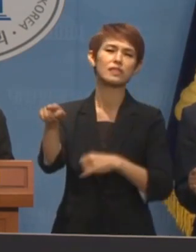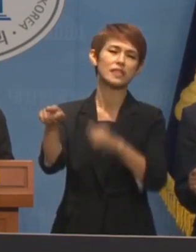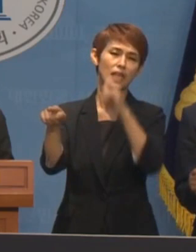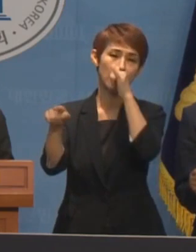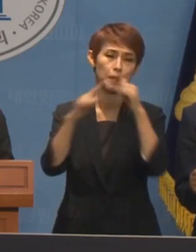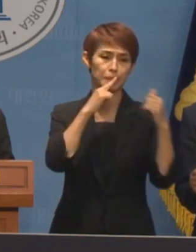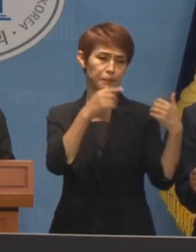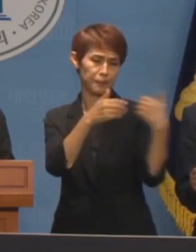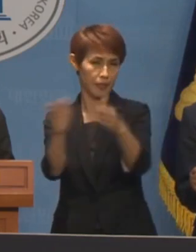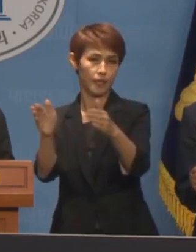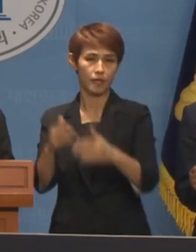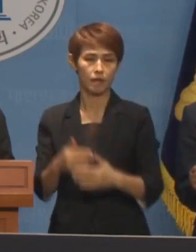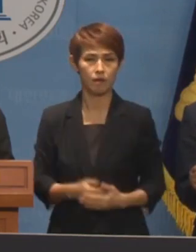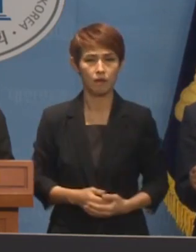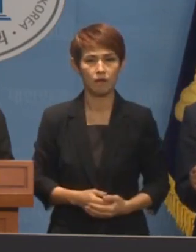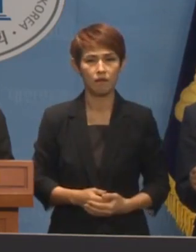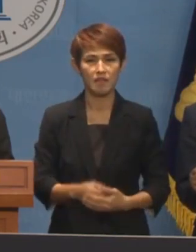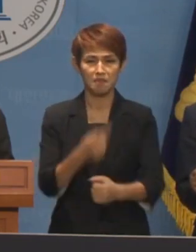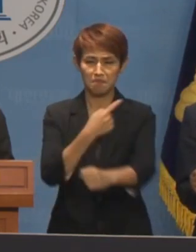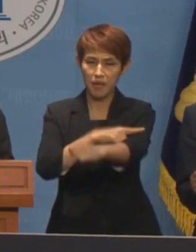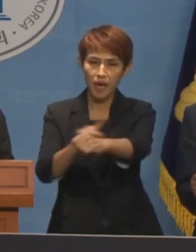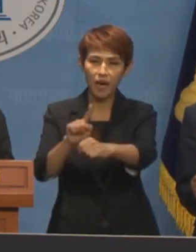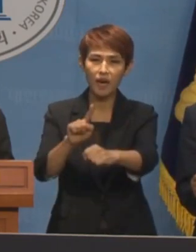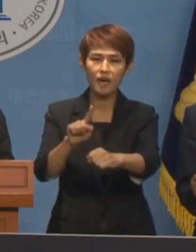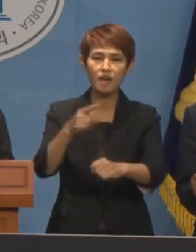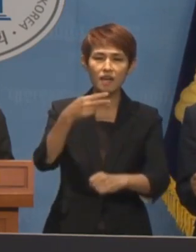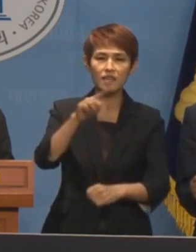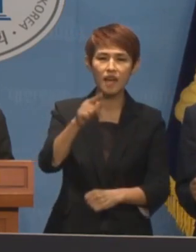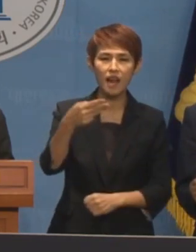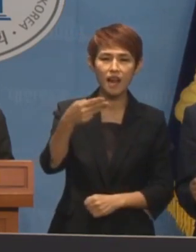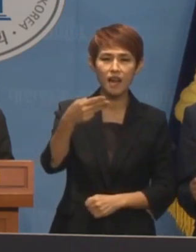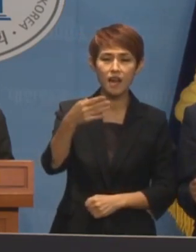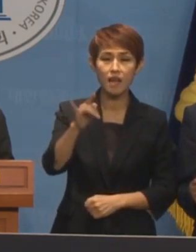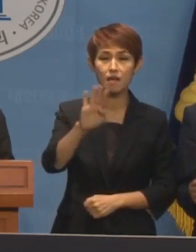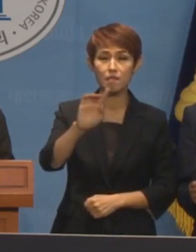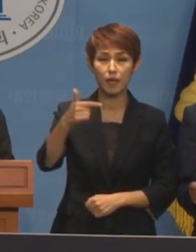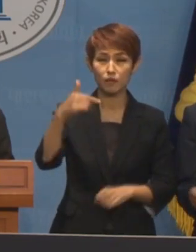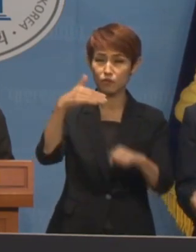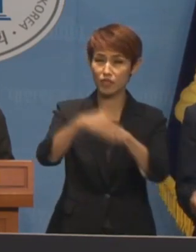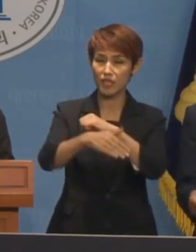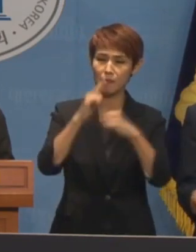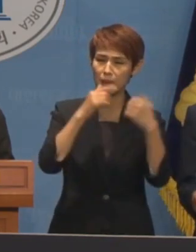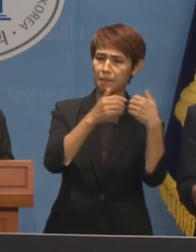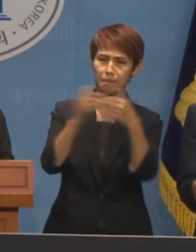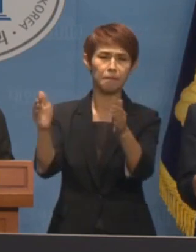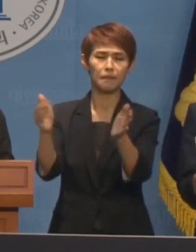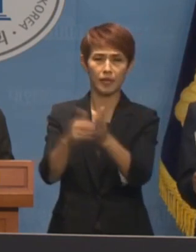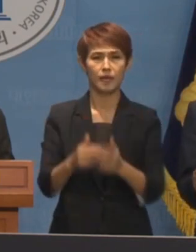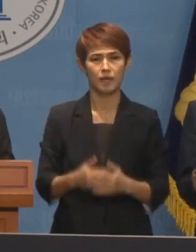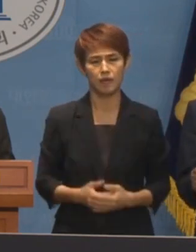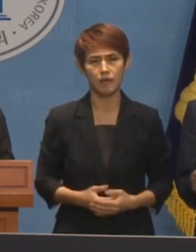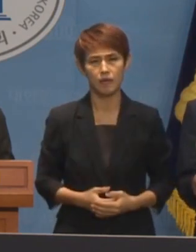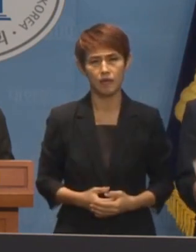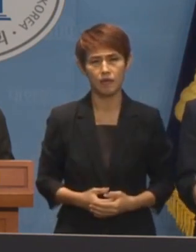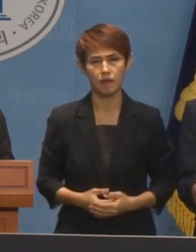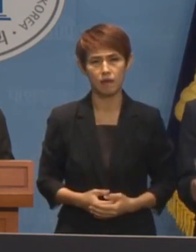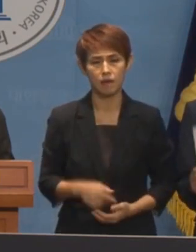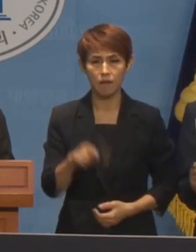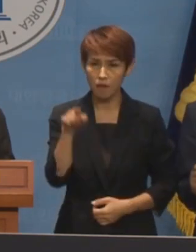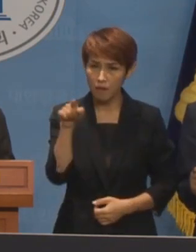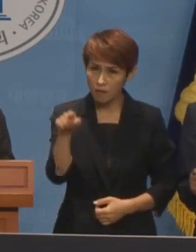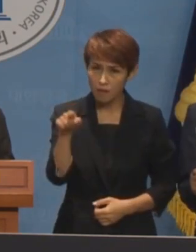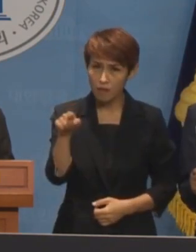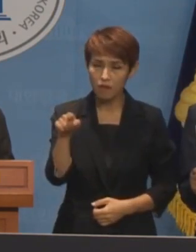표현을 하고 무자격 보수 기독교 탈레반주의라고 비하하는 망언을 쏟아냈다. 이는